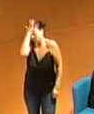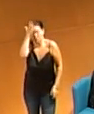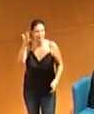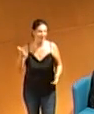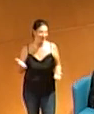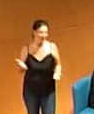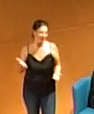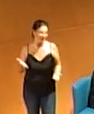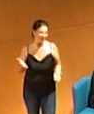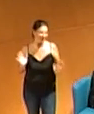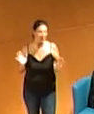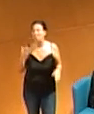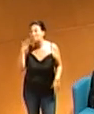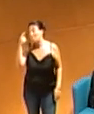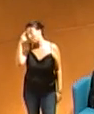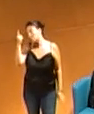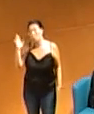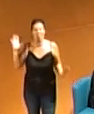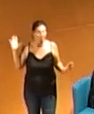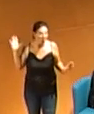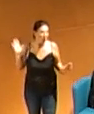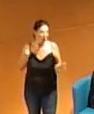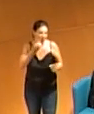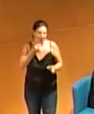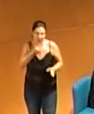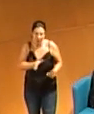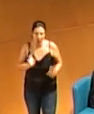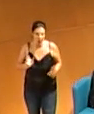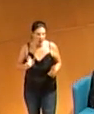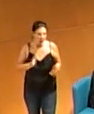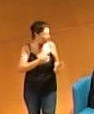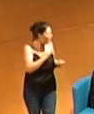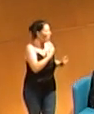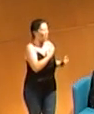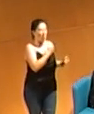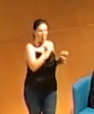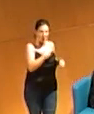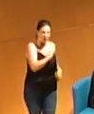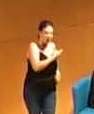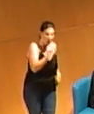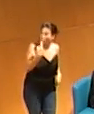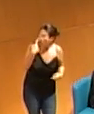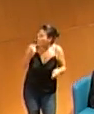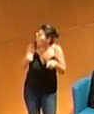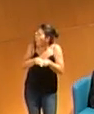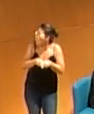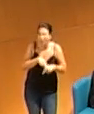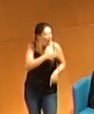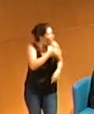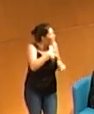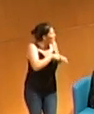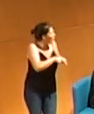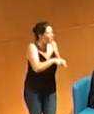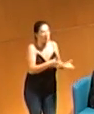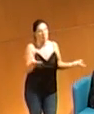ou de le penser, ça n'a jamais tué personne. Mais entre parents, on peut se le dire. Ah, vous aussi, vous pensez ça ? Et tout d'un coup,